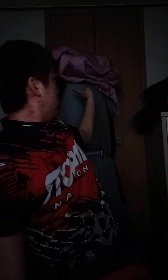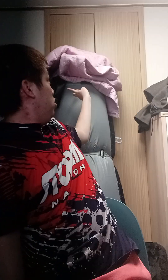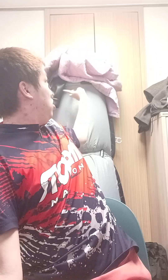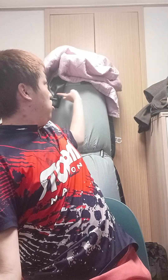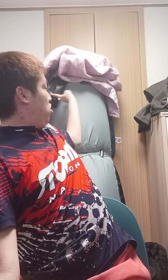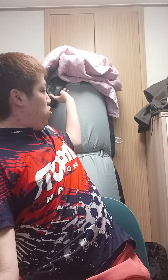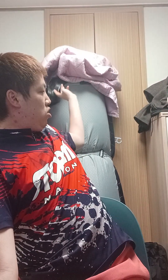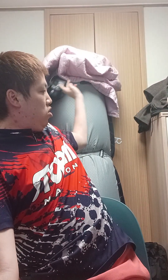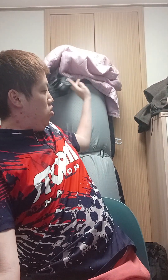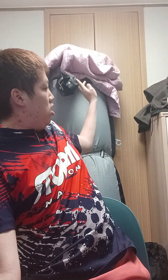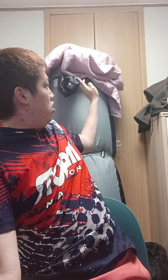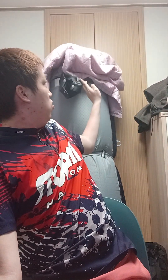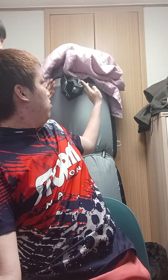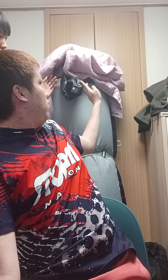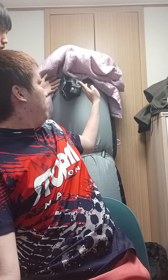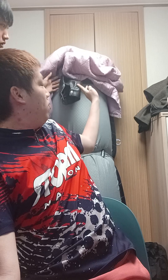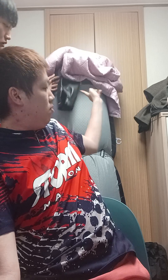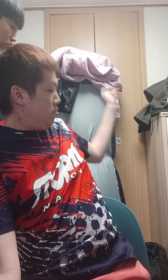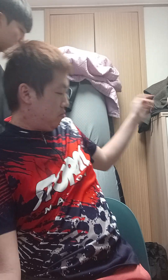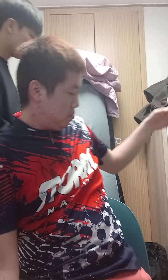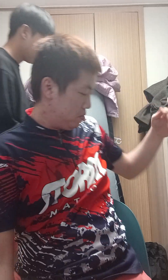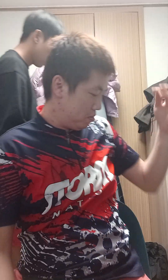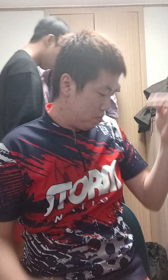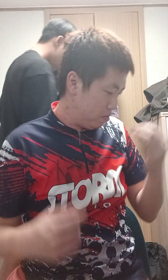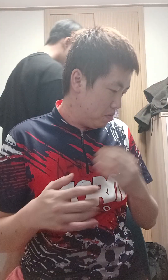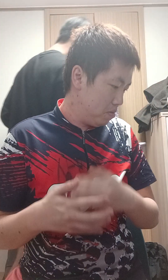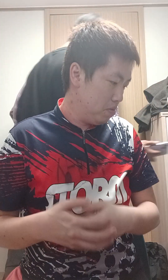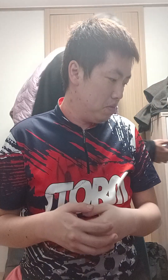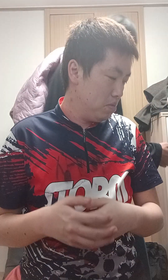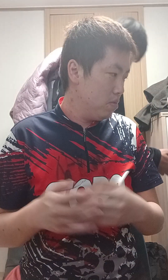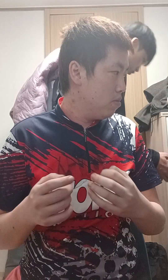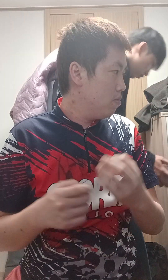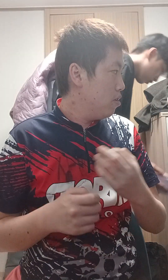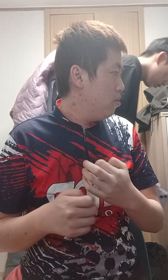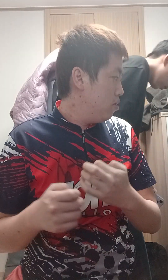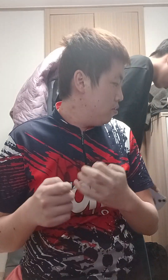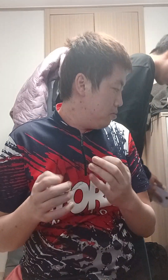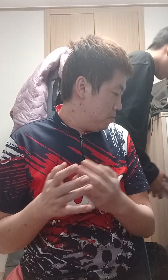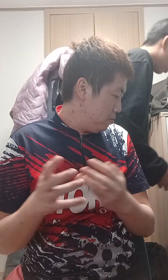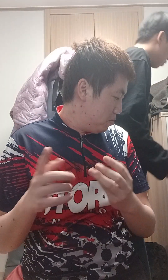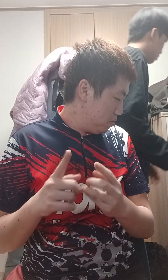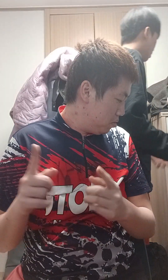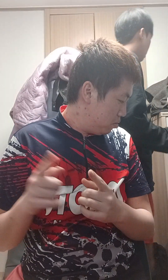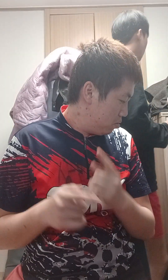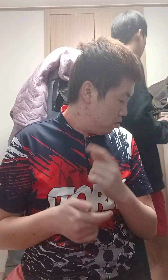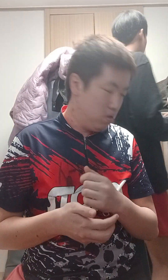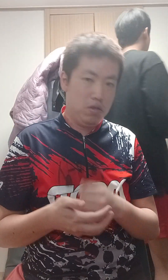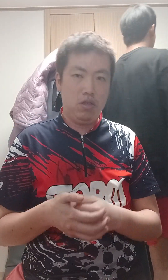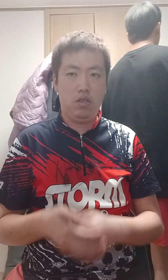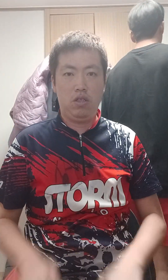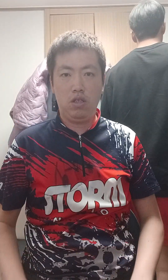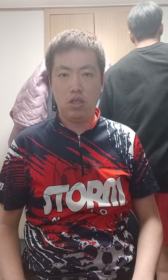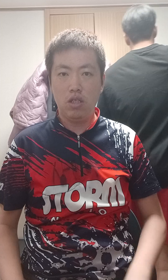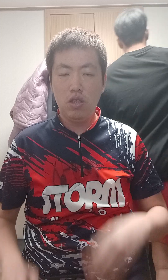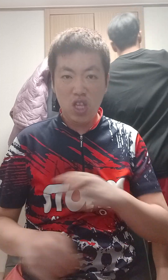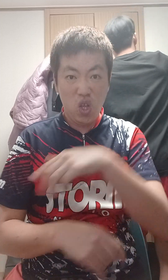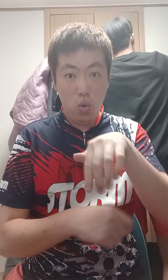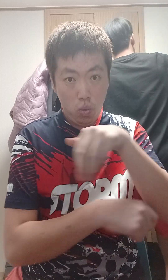터널로 진입하는 도로 옆 옹벽 위에서 5톤 트럭이 빠른 속도로 내리막길을 내려옵니다. 구분 구간에서 속도를